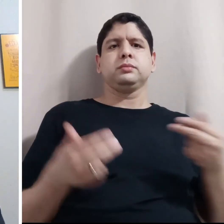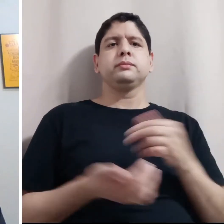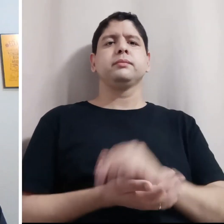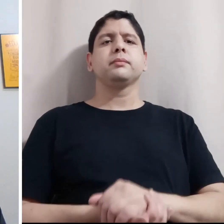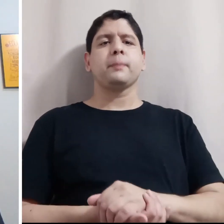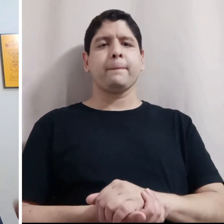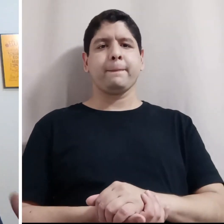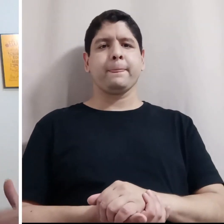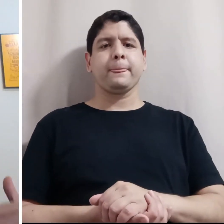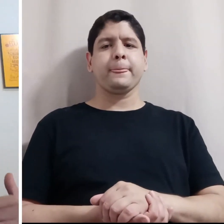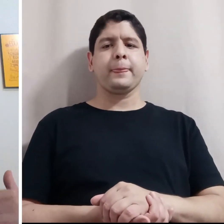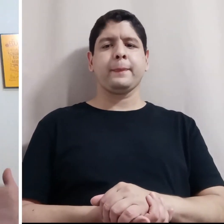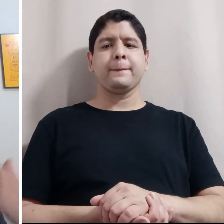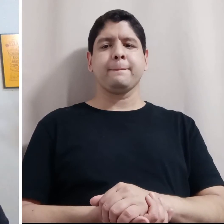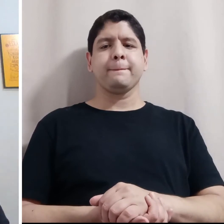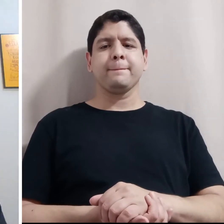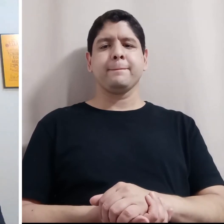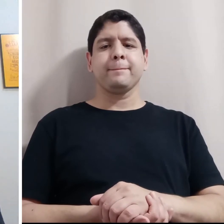grupos.